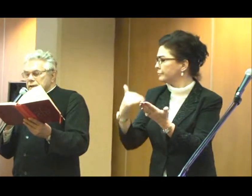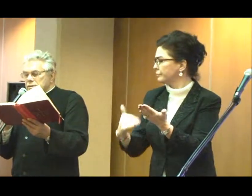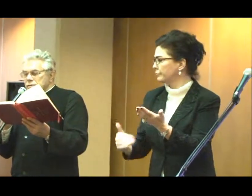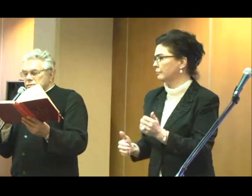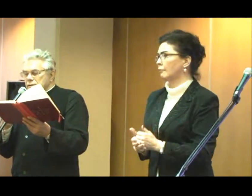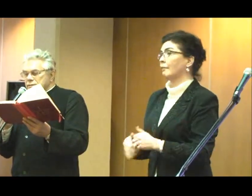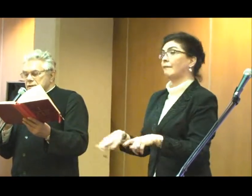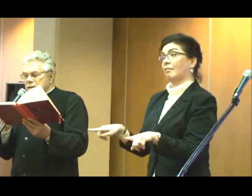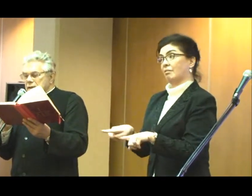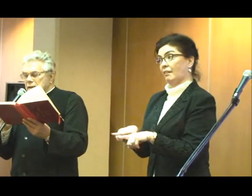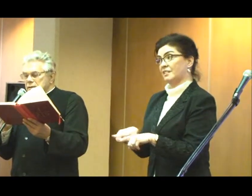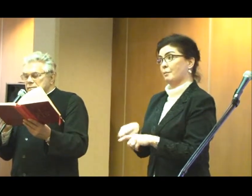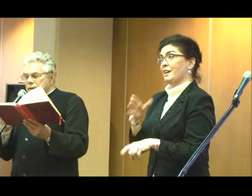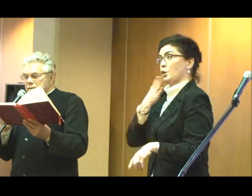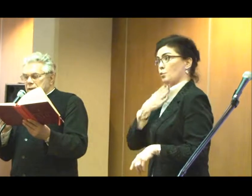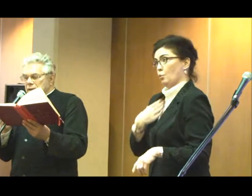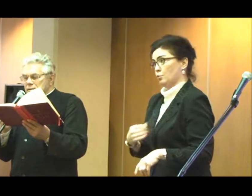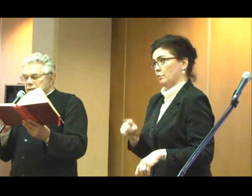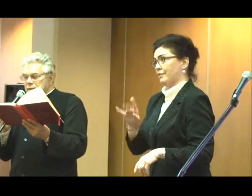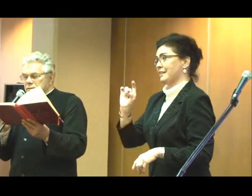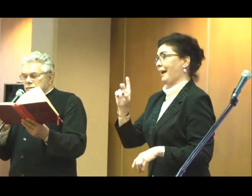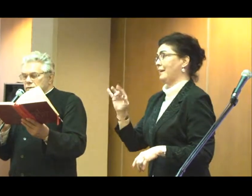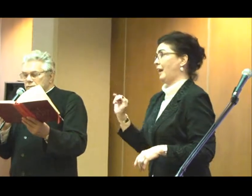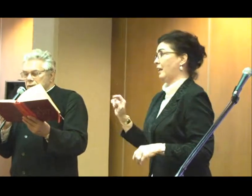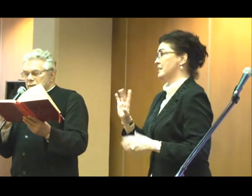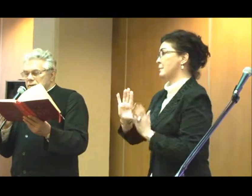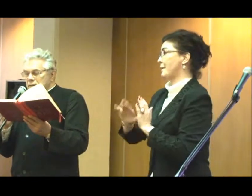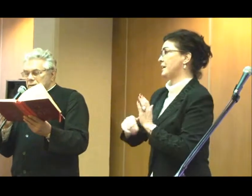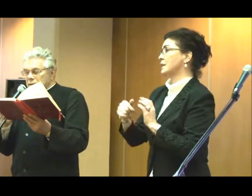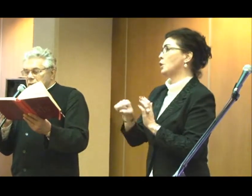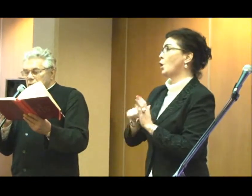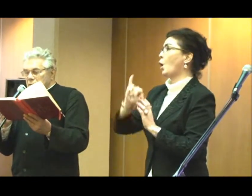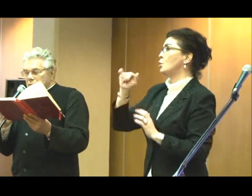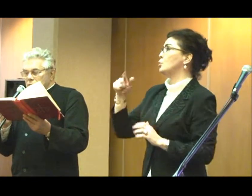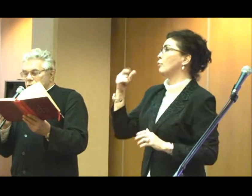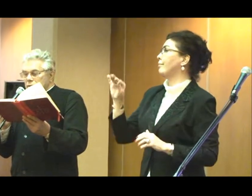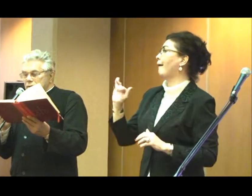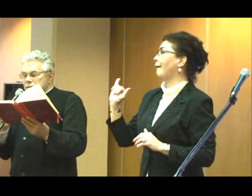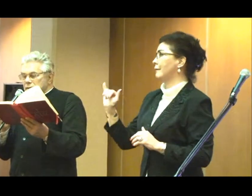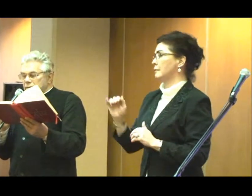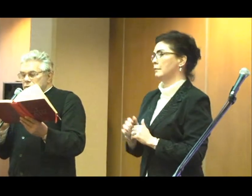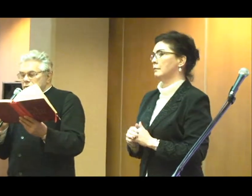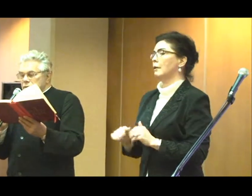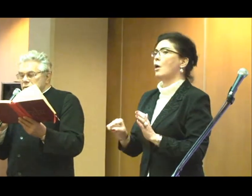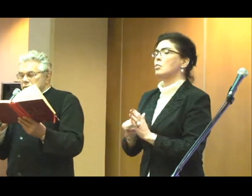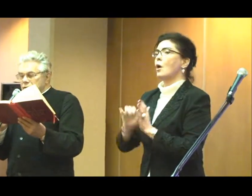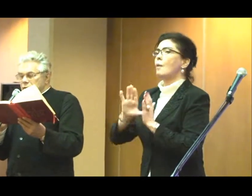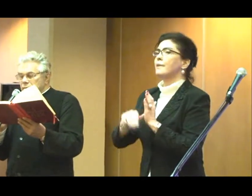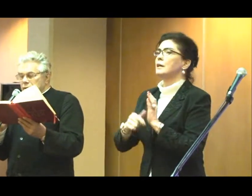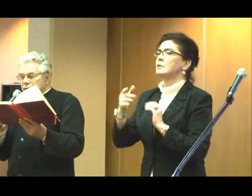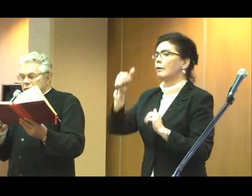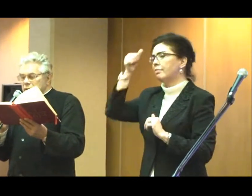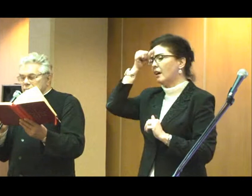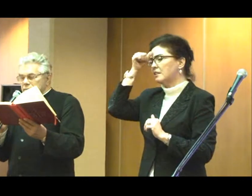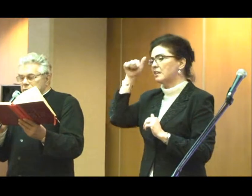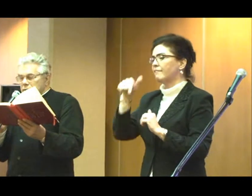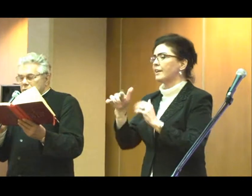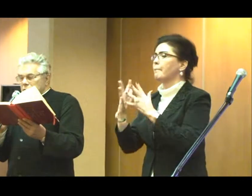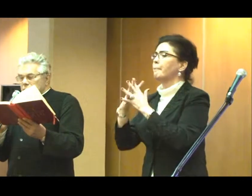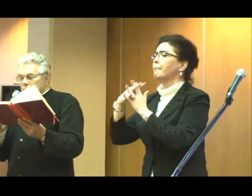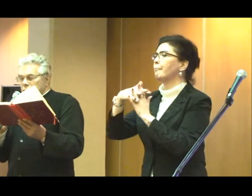Udał się także Józef z Galilei, z miasta Nazaret, do Judei, do miasta Dawidowego zwanego